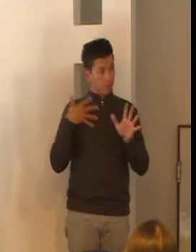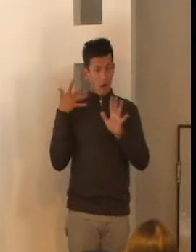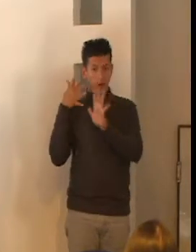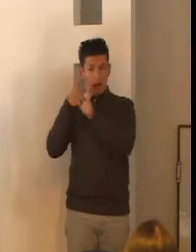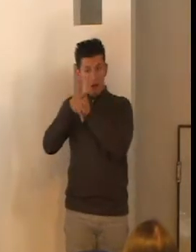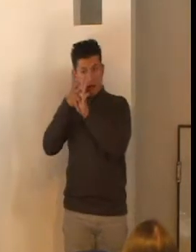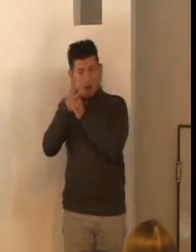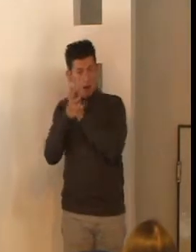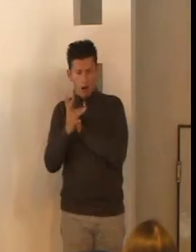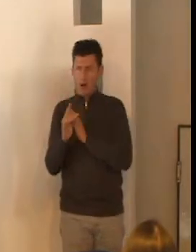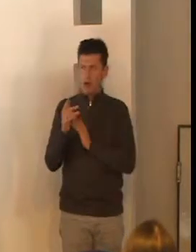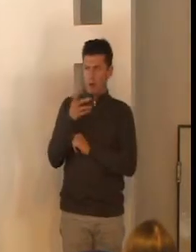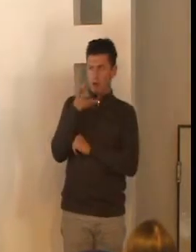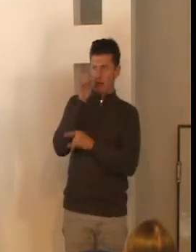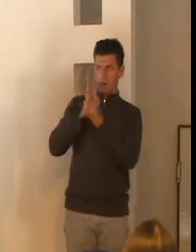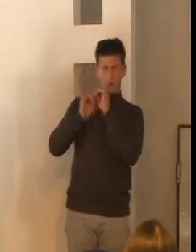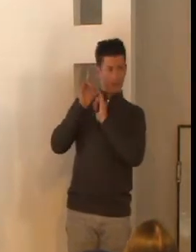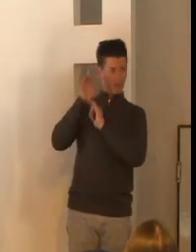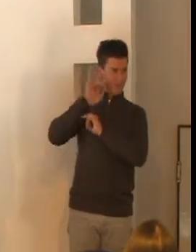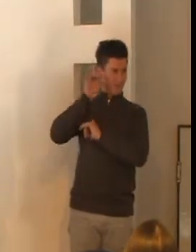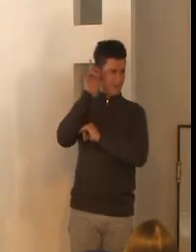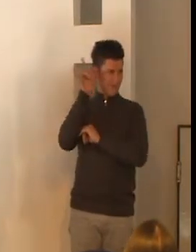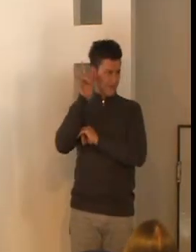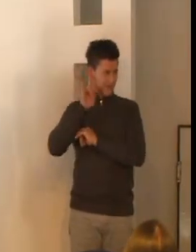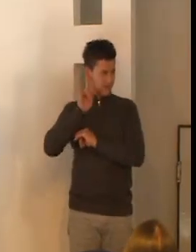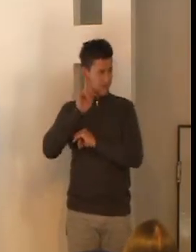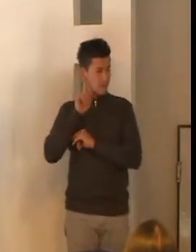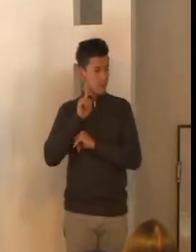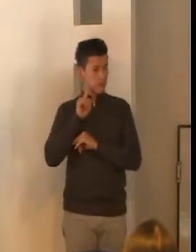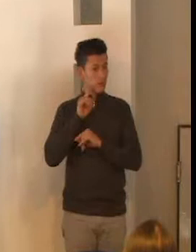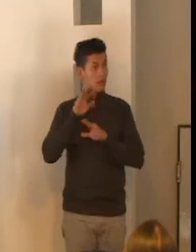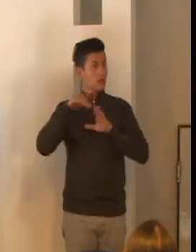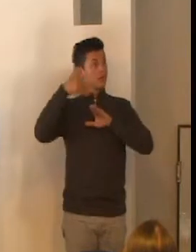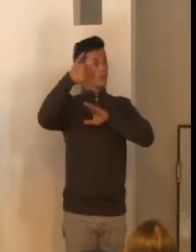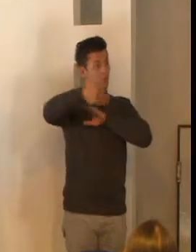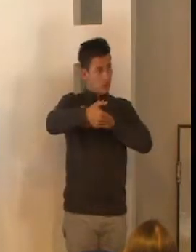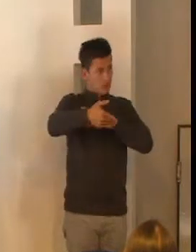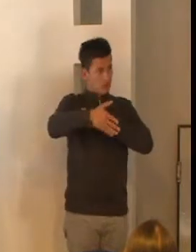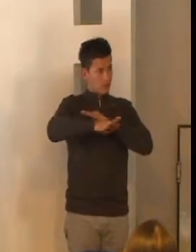experiencias. Posteriormente vamos a hacer un